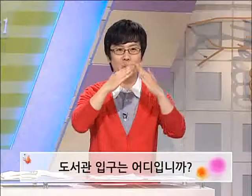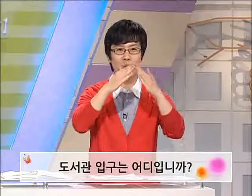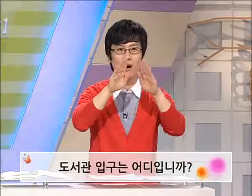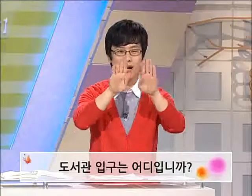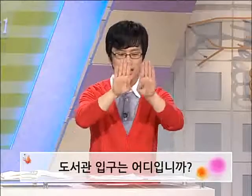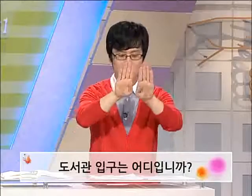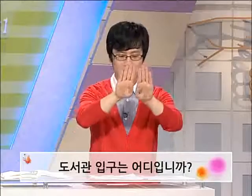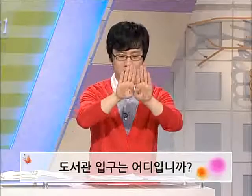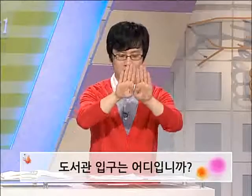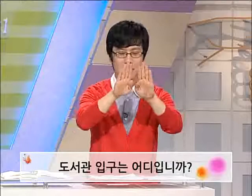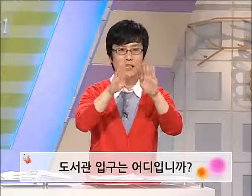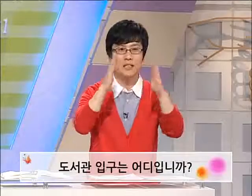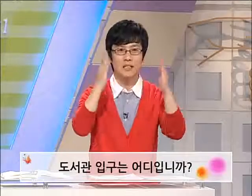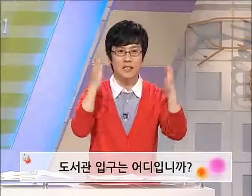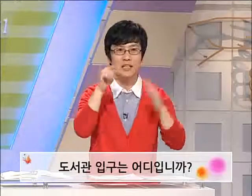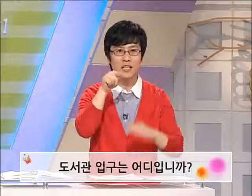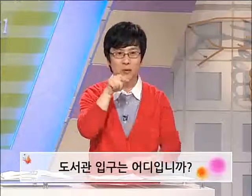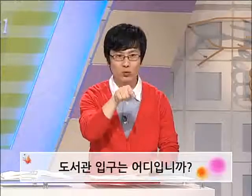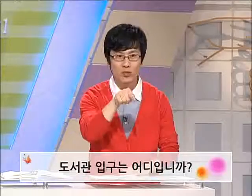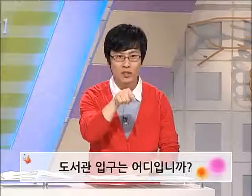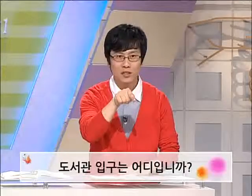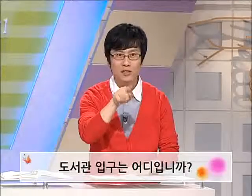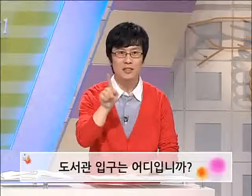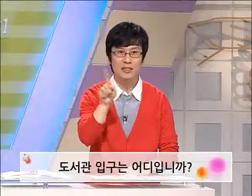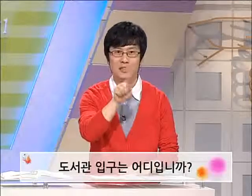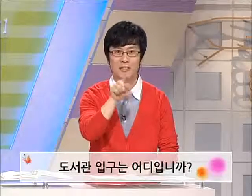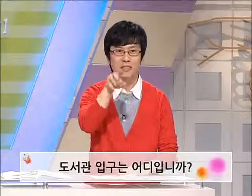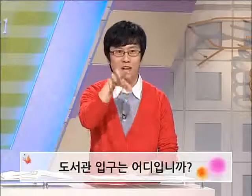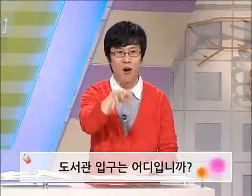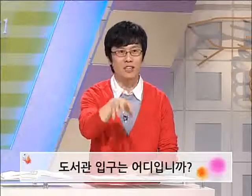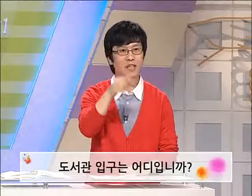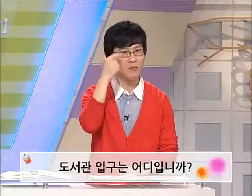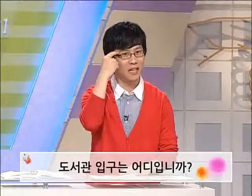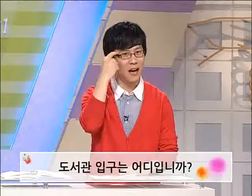도서관 입구는 어디입니까?